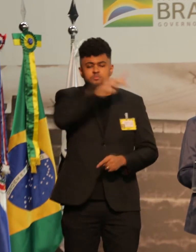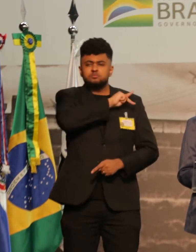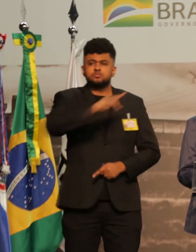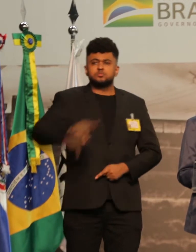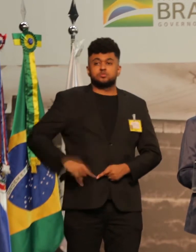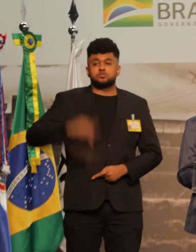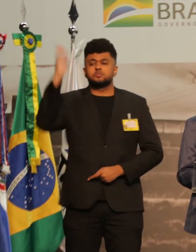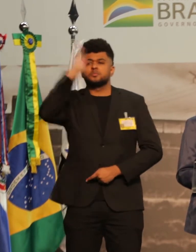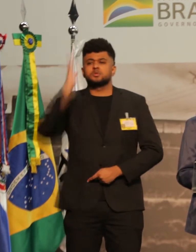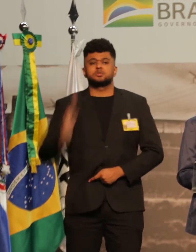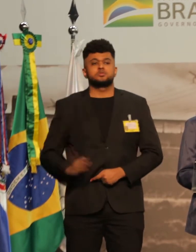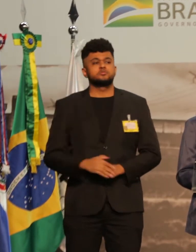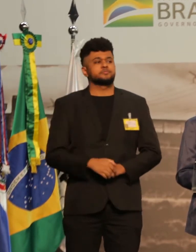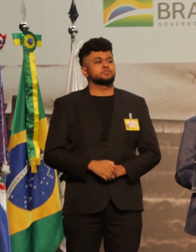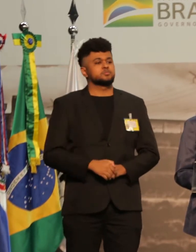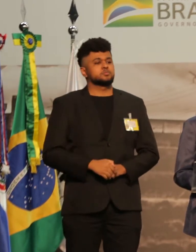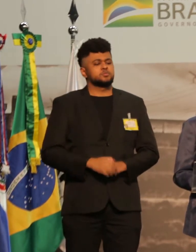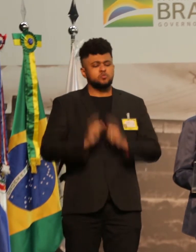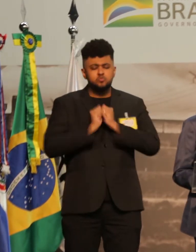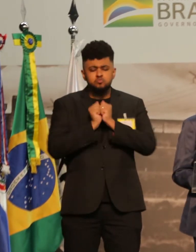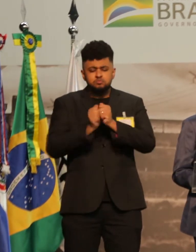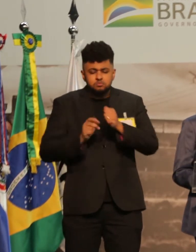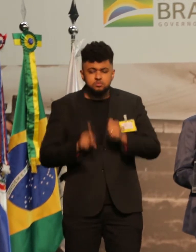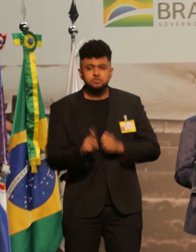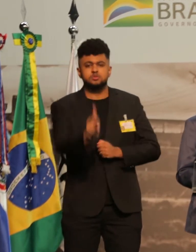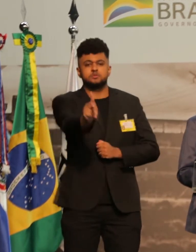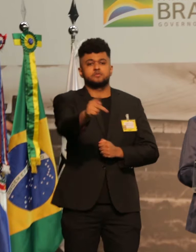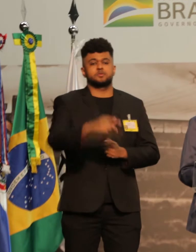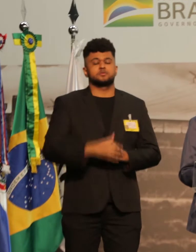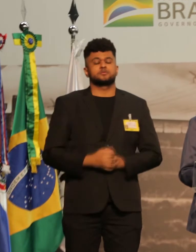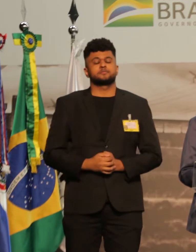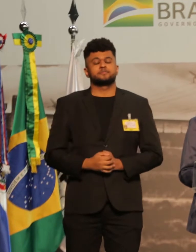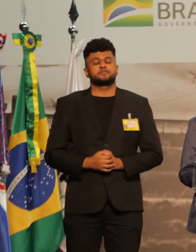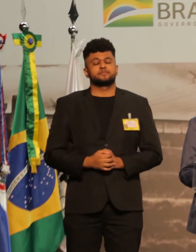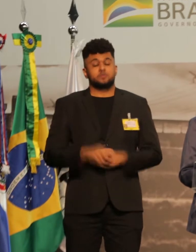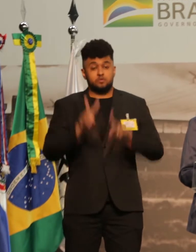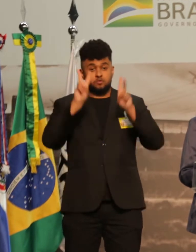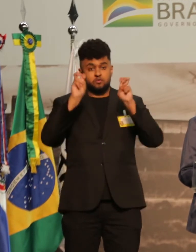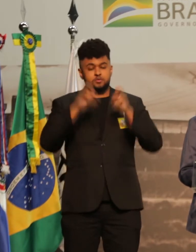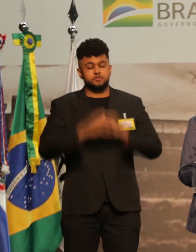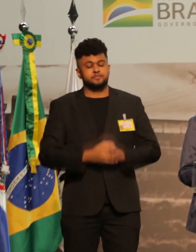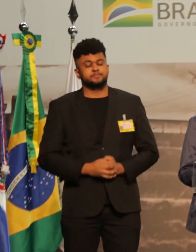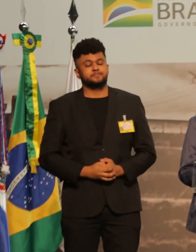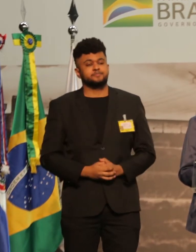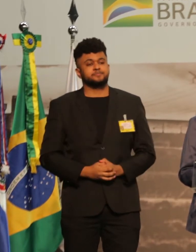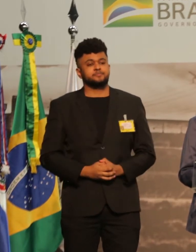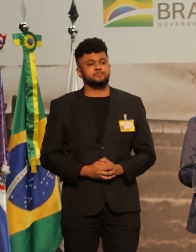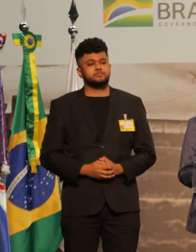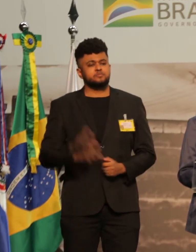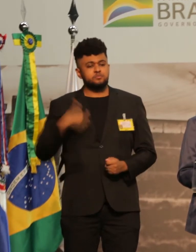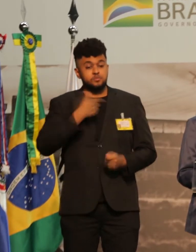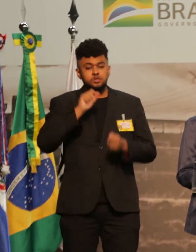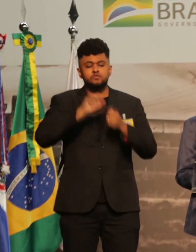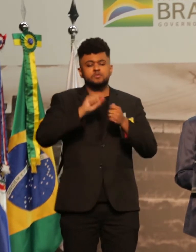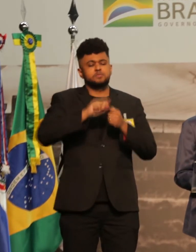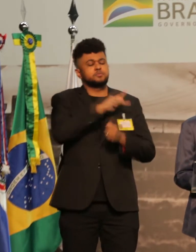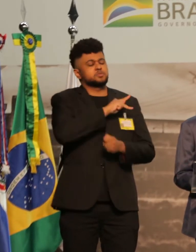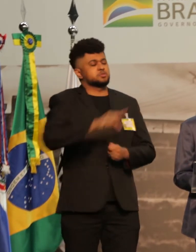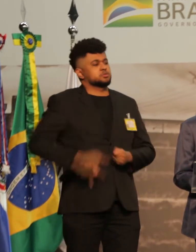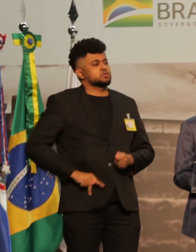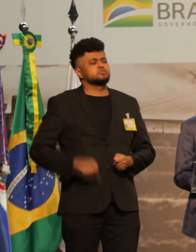República. Siga em frente. Fecha aspas. Fizemos isso, senhor